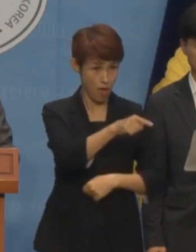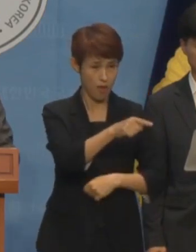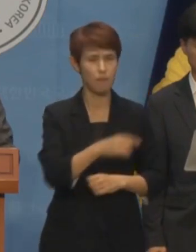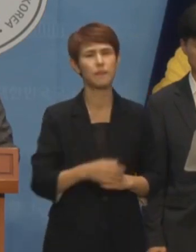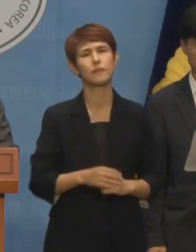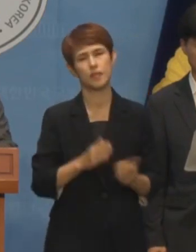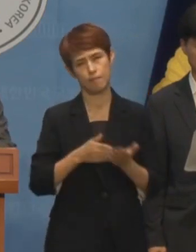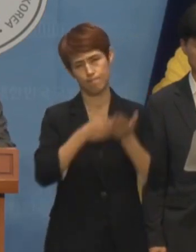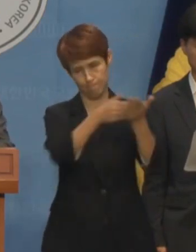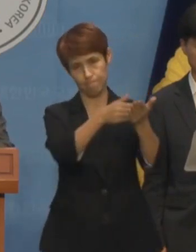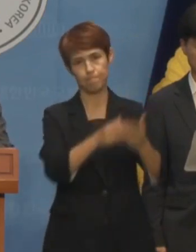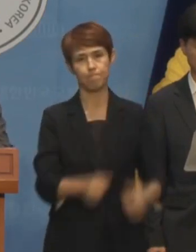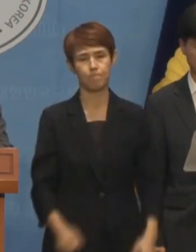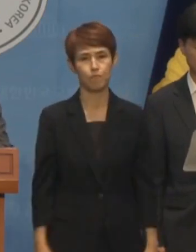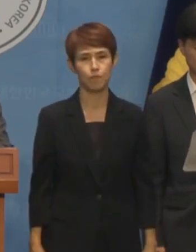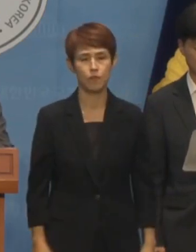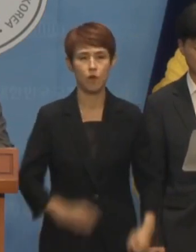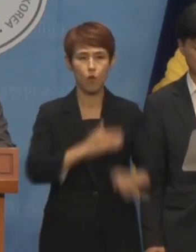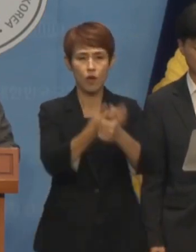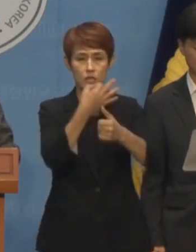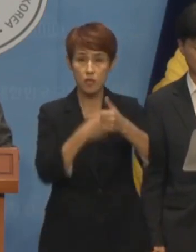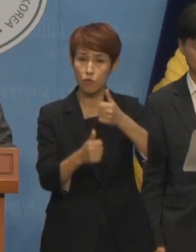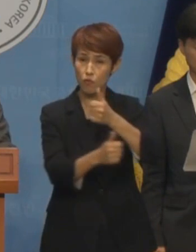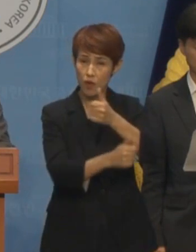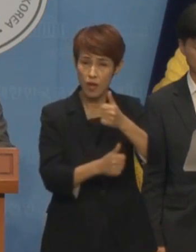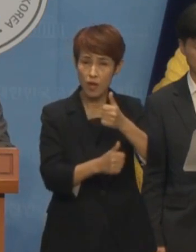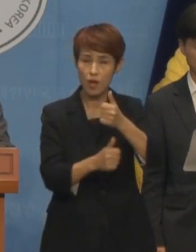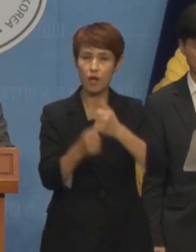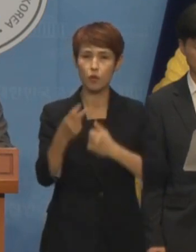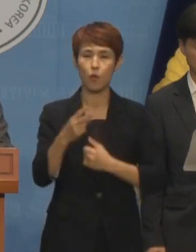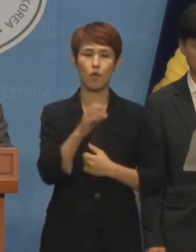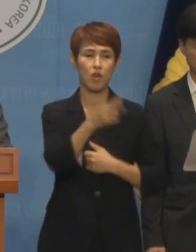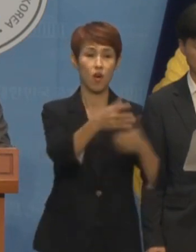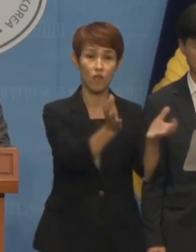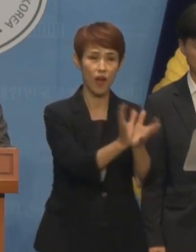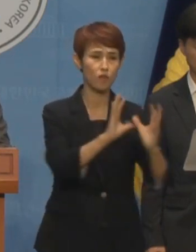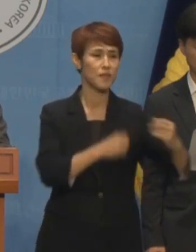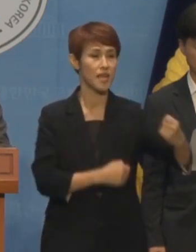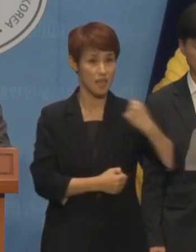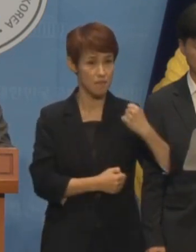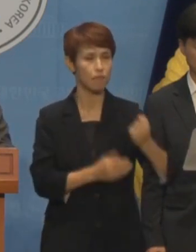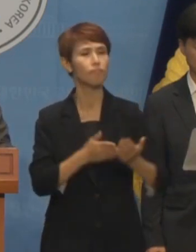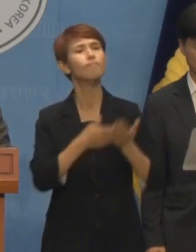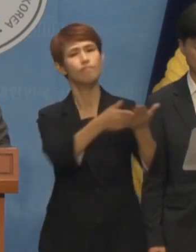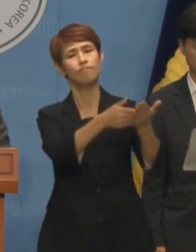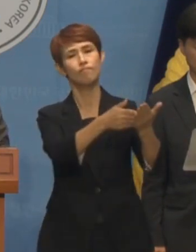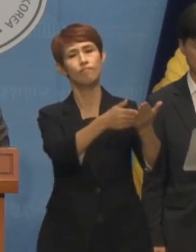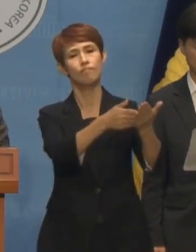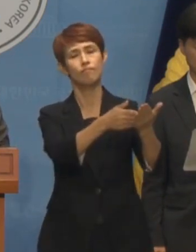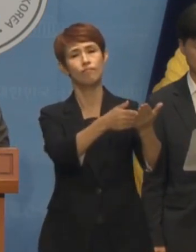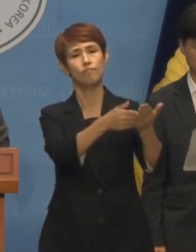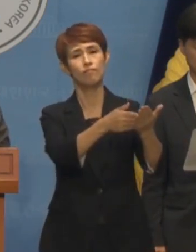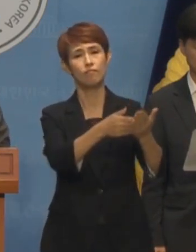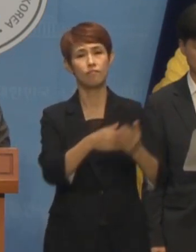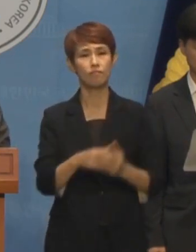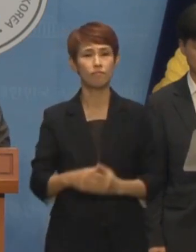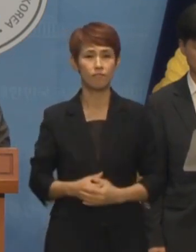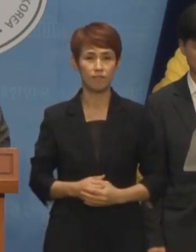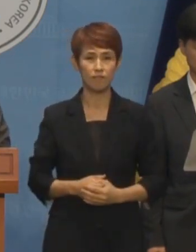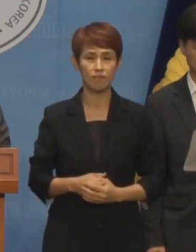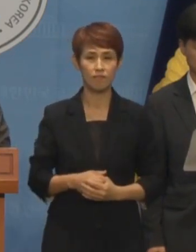촉구합니다. 권익위뿐만 아니라 집권 여당인 국민의힘에도 요구합니다. 청문회